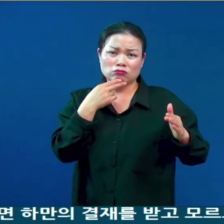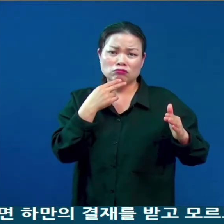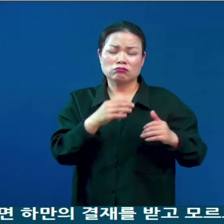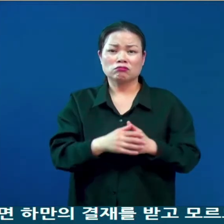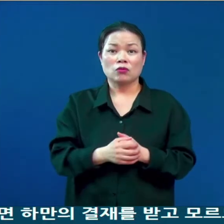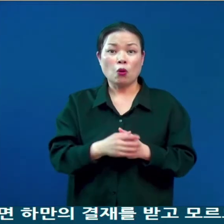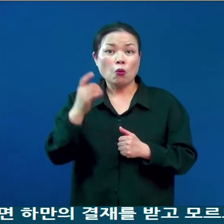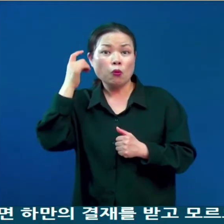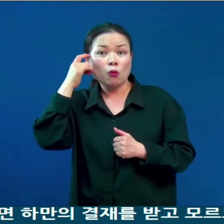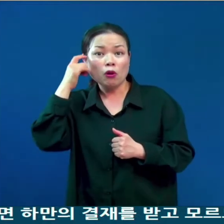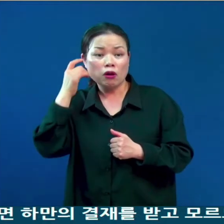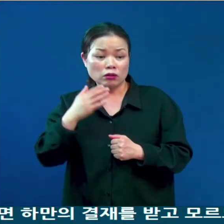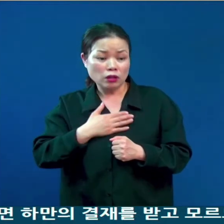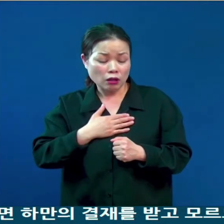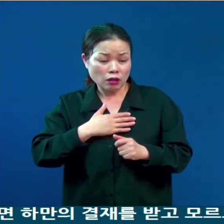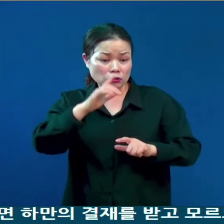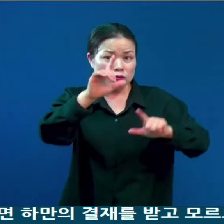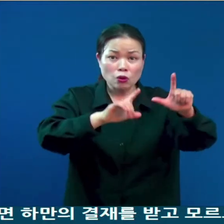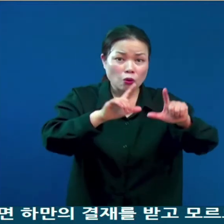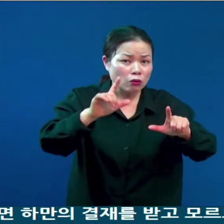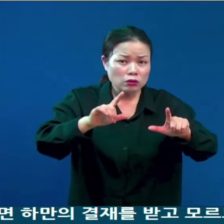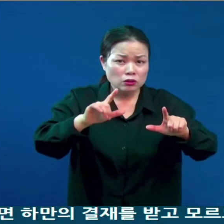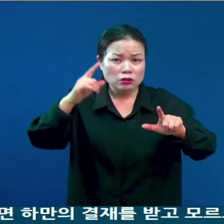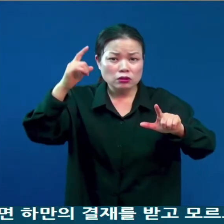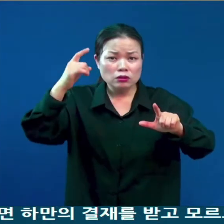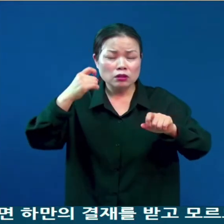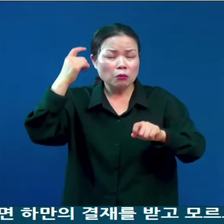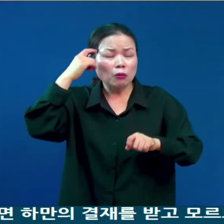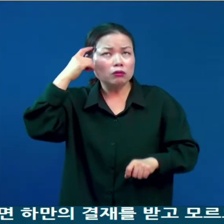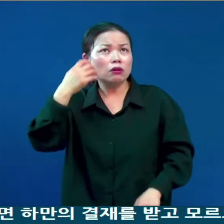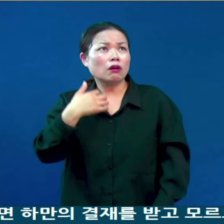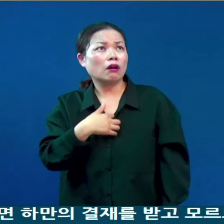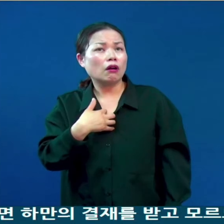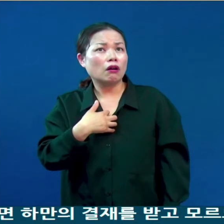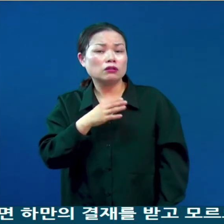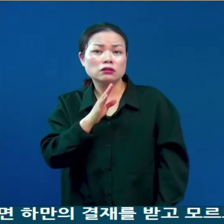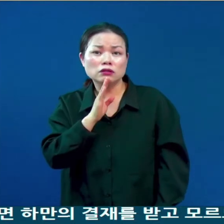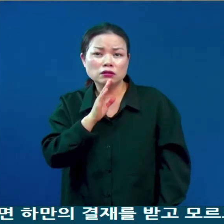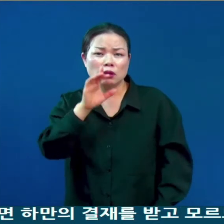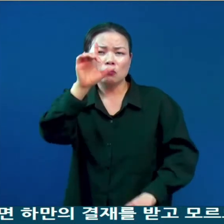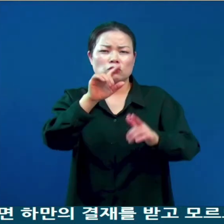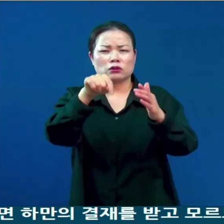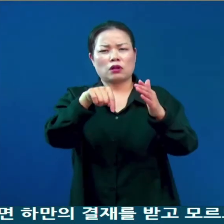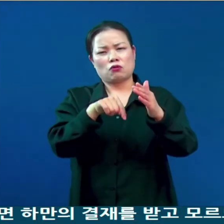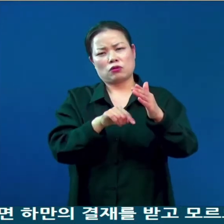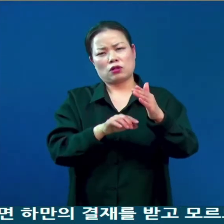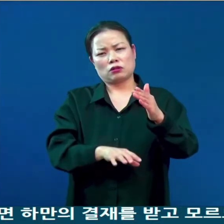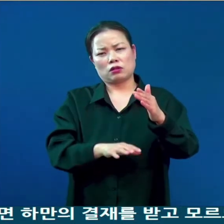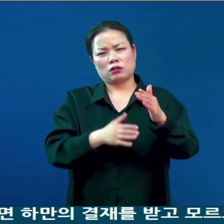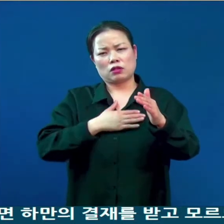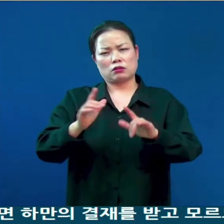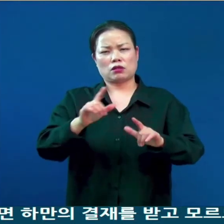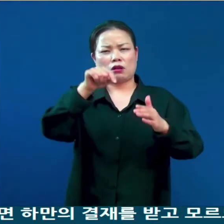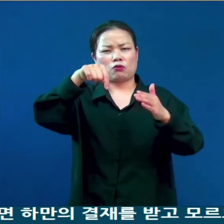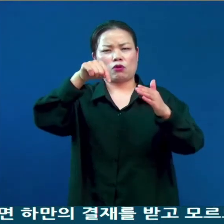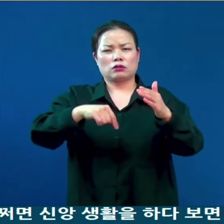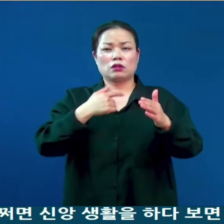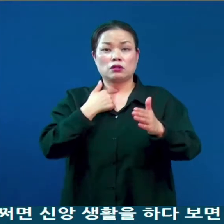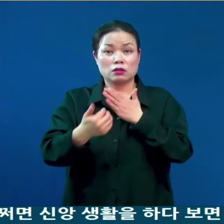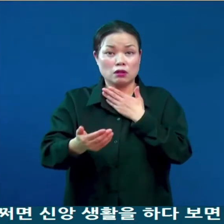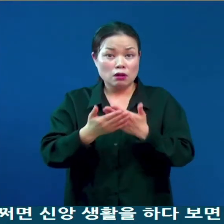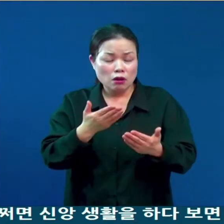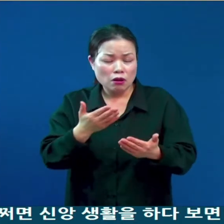있죠. 왜냐하면 내가 그 상황을 내가 머리로는 알지만 실제적인 모습 가운데서 얼마나 내 삶 가운데서